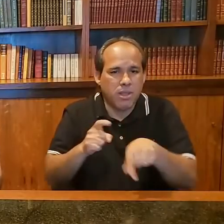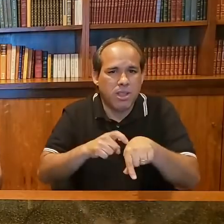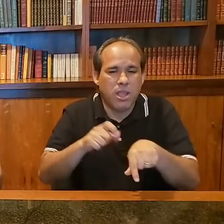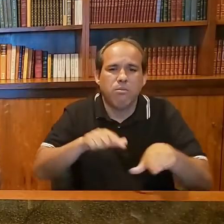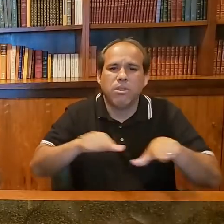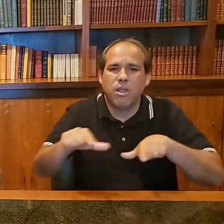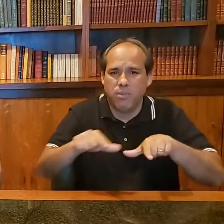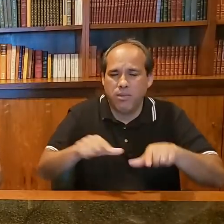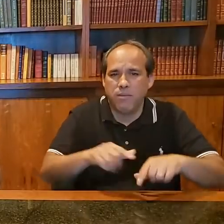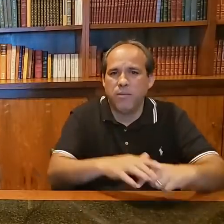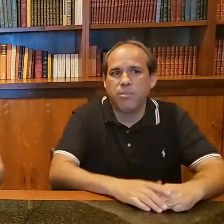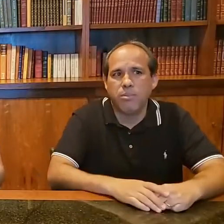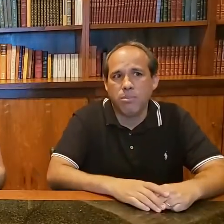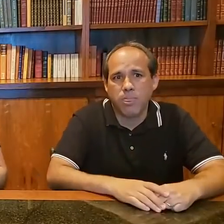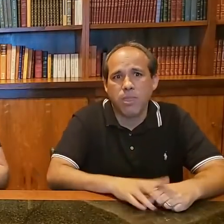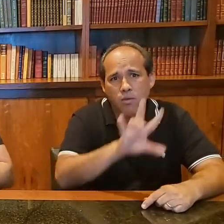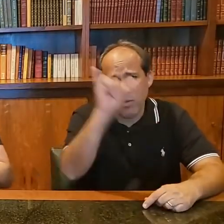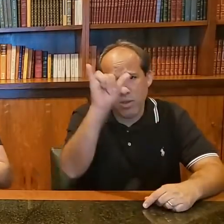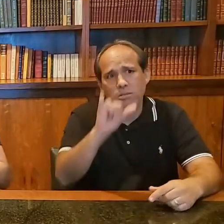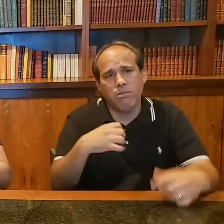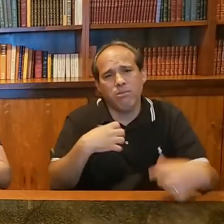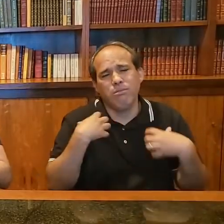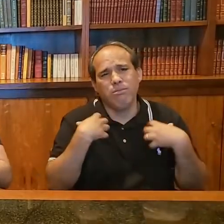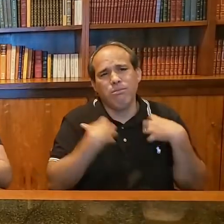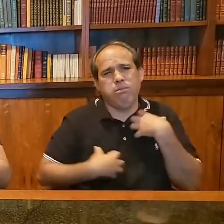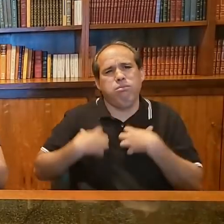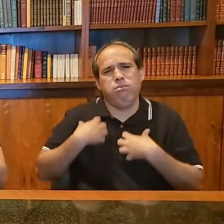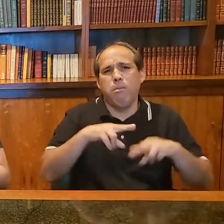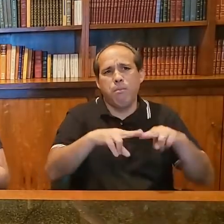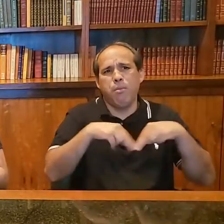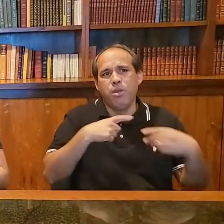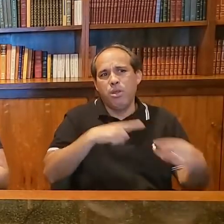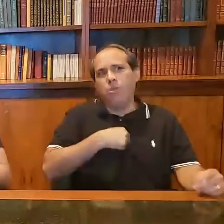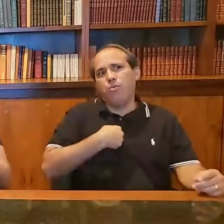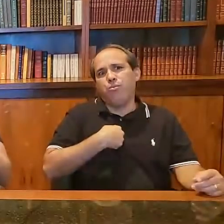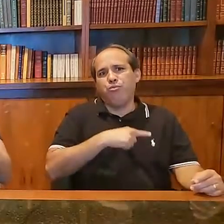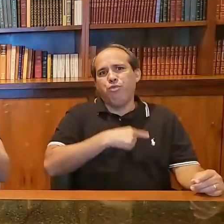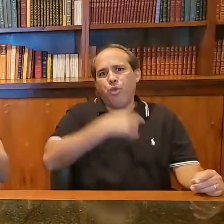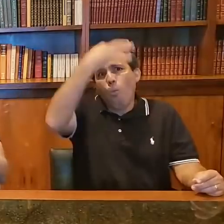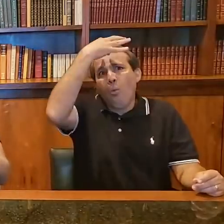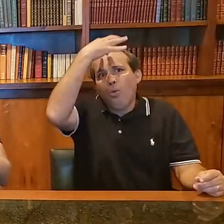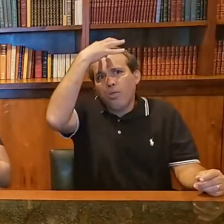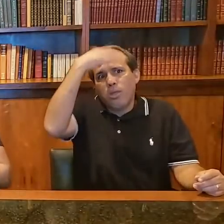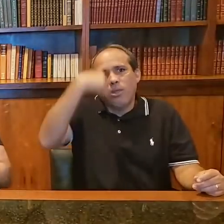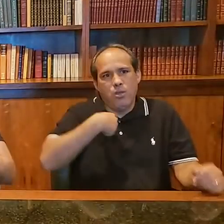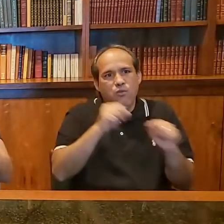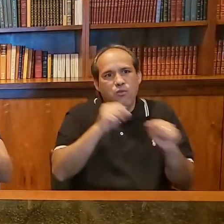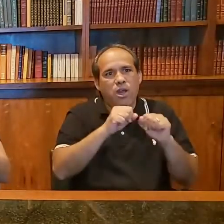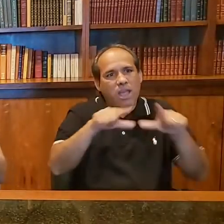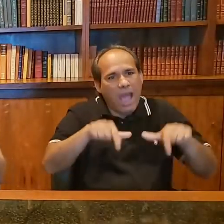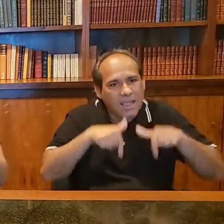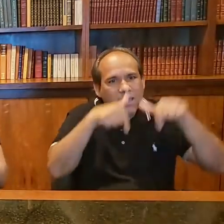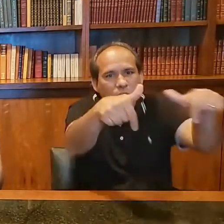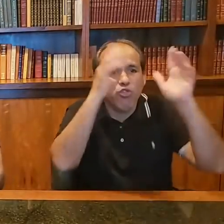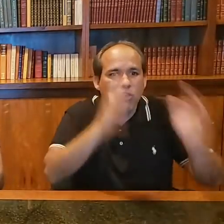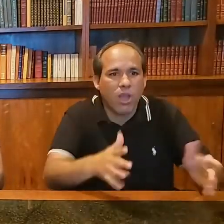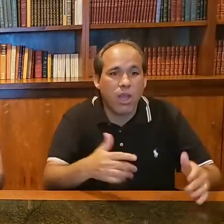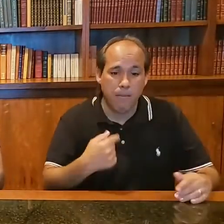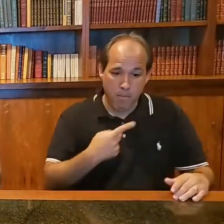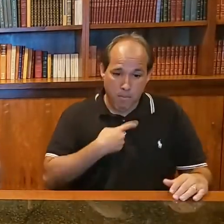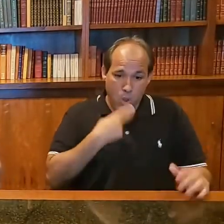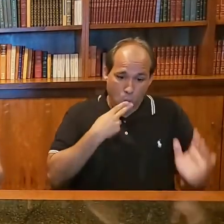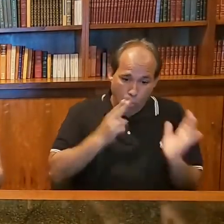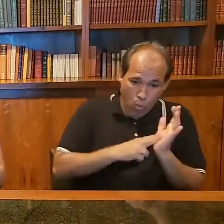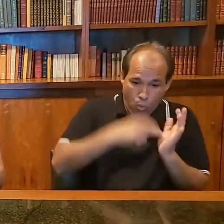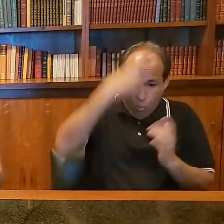serviço, né, eu ficaria chateado porque eu tinha consciência até onde eu fui, se fui culpado ou não. Né?